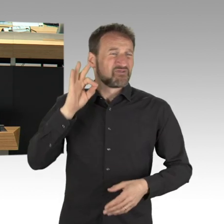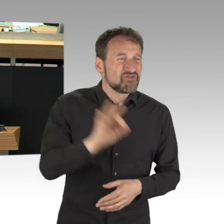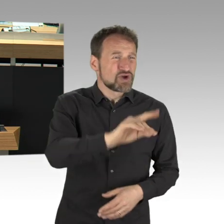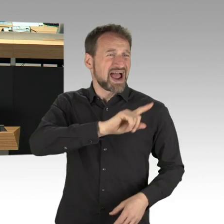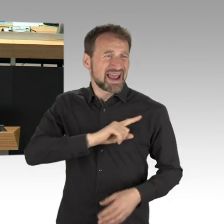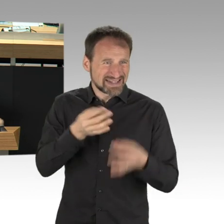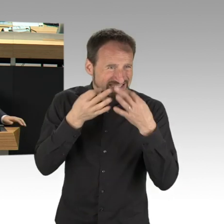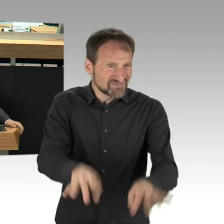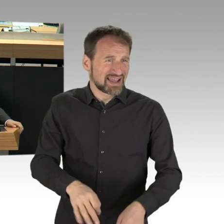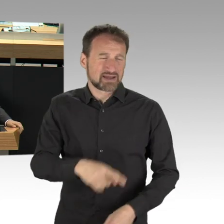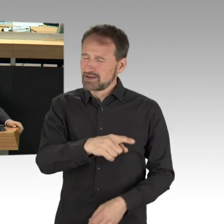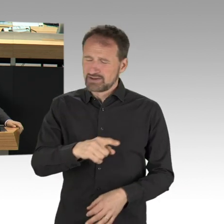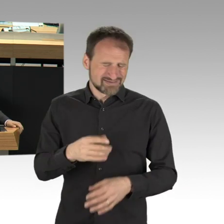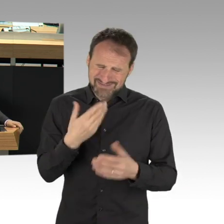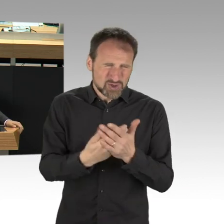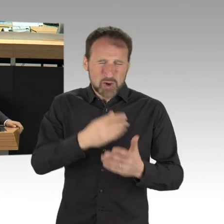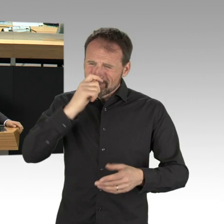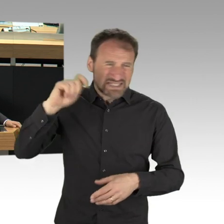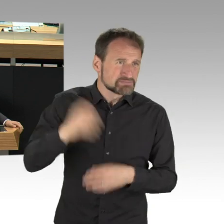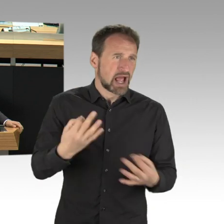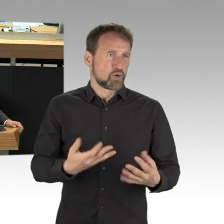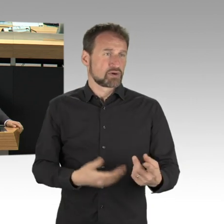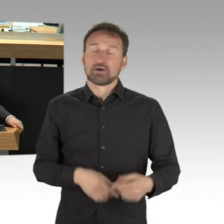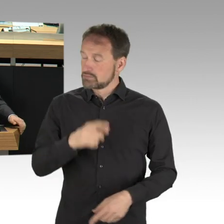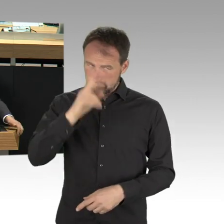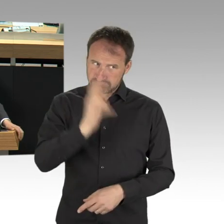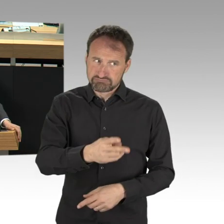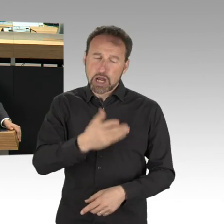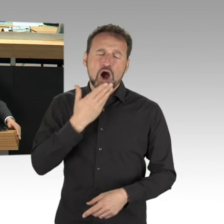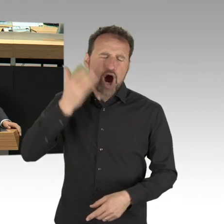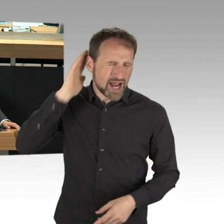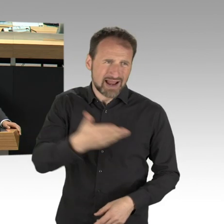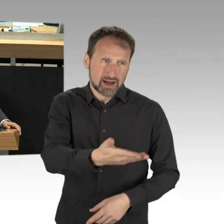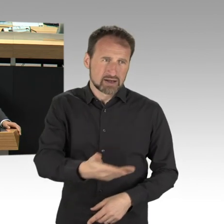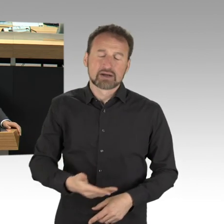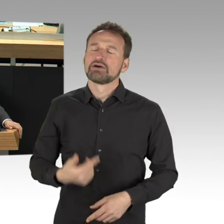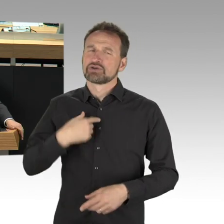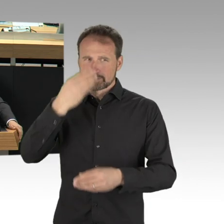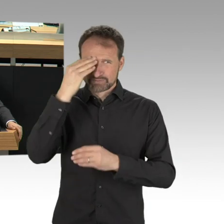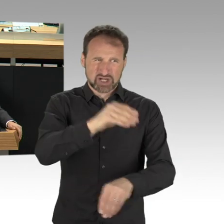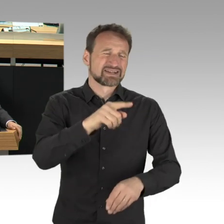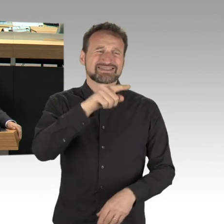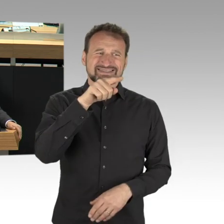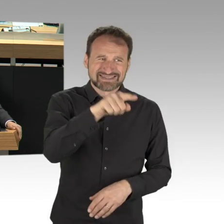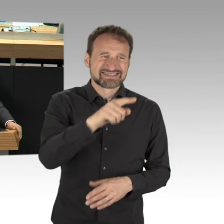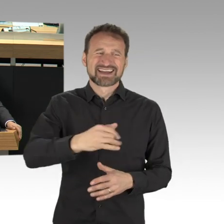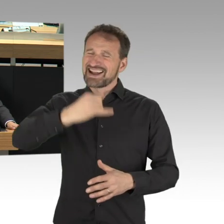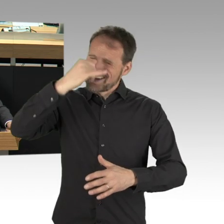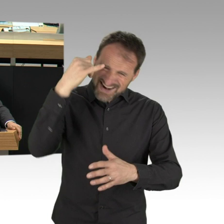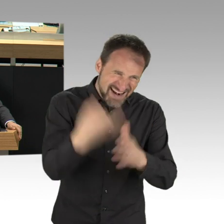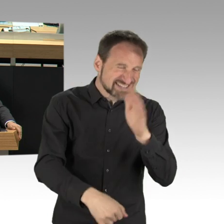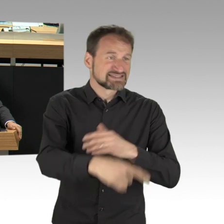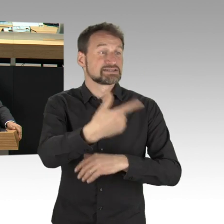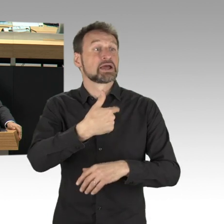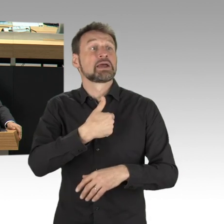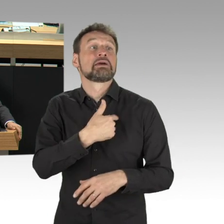Sie. Und deswegen sage ich Ihnen eins ganz deutlich. Sie sind der Letzte, von dem wir Ratschläge brauchen.